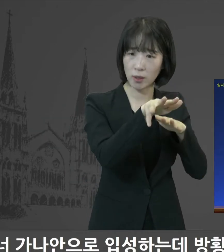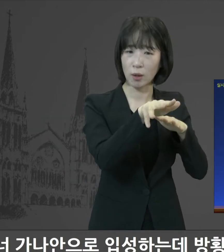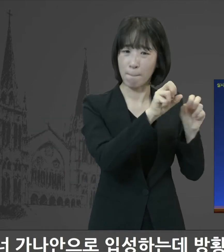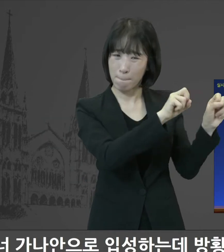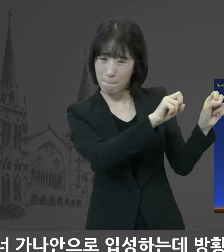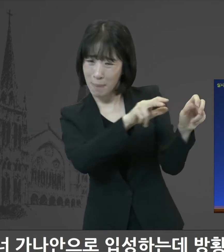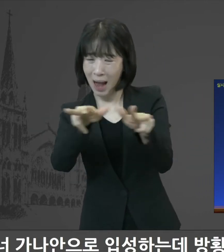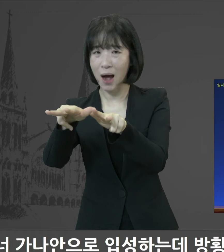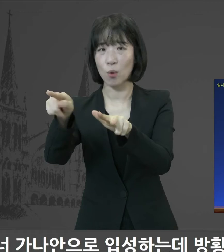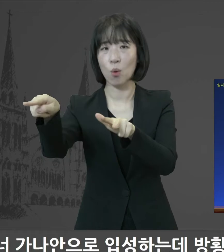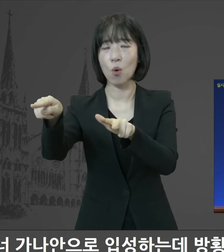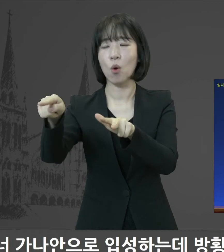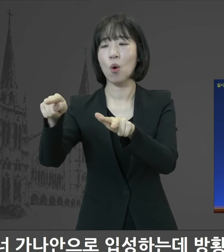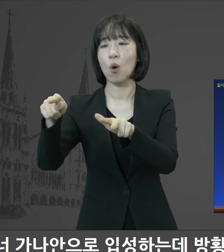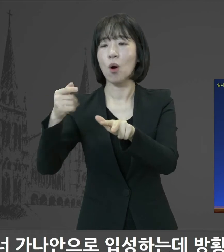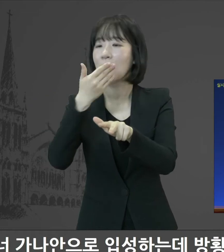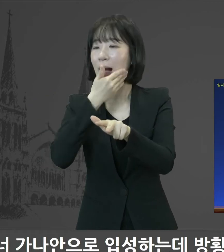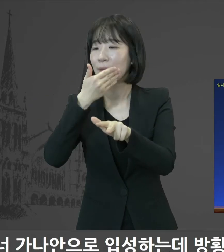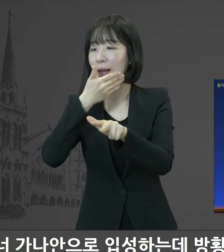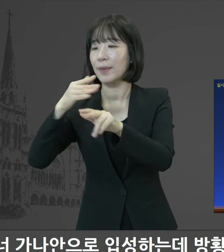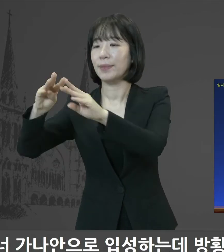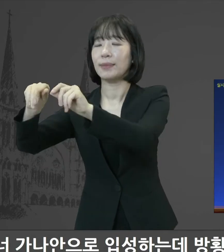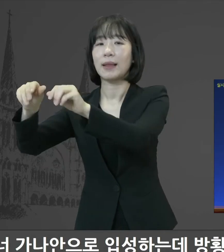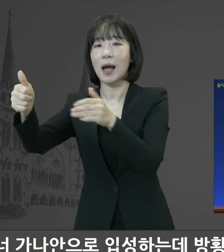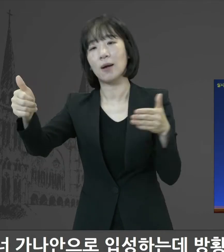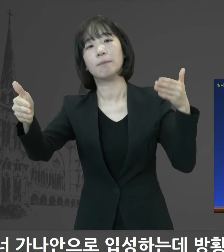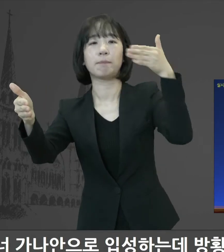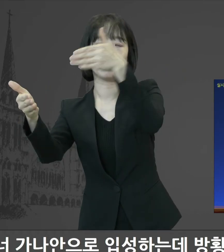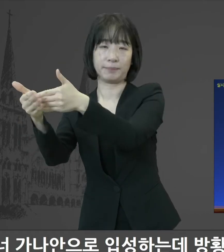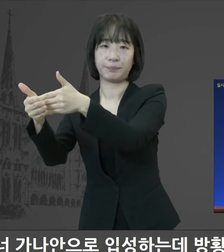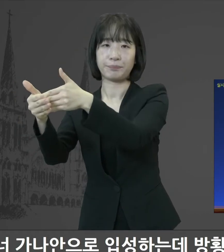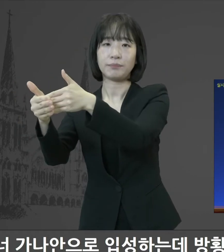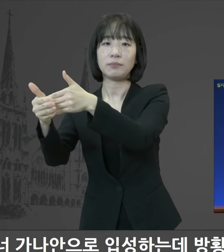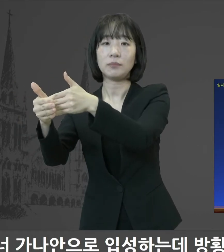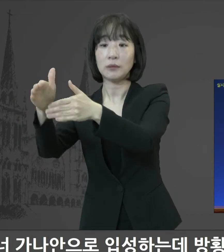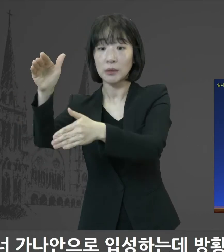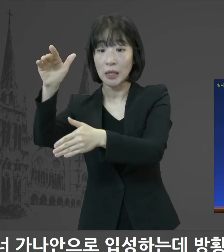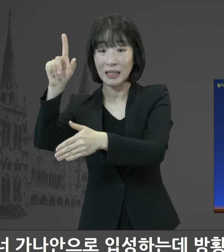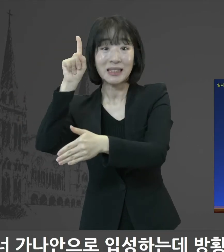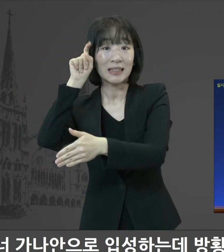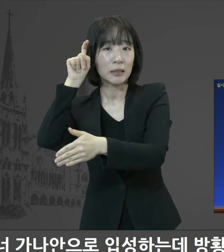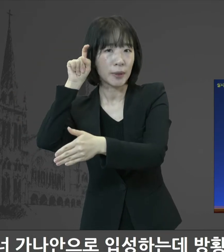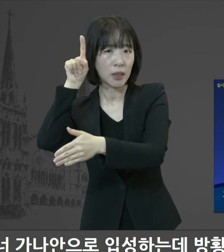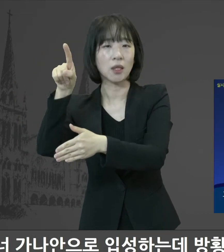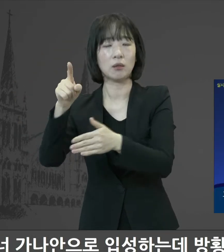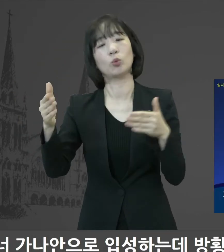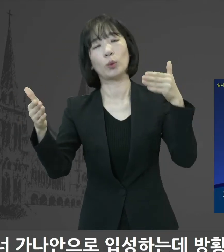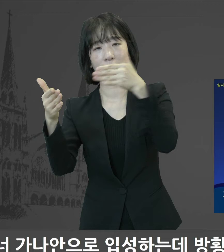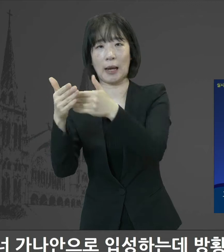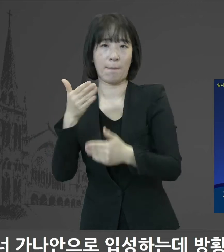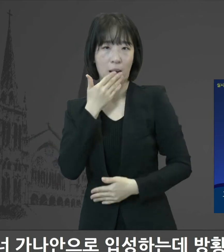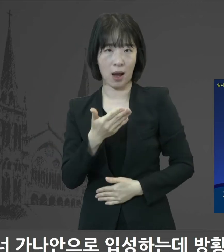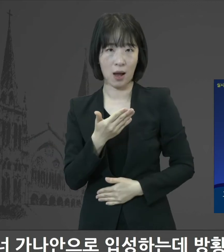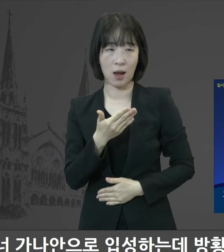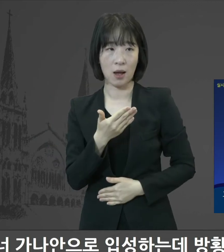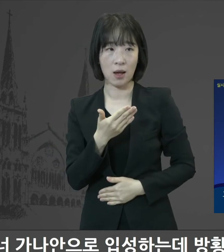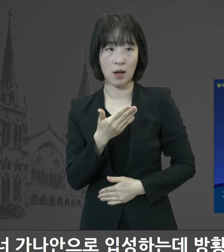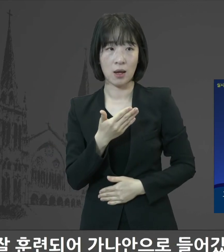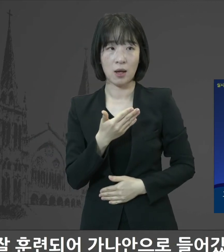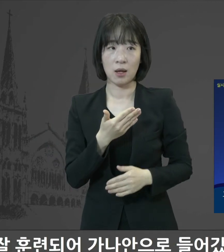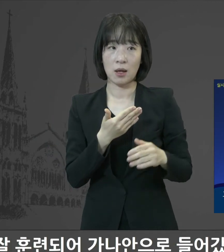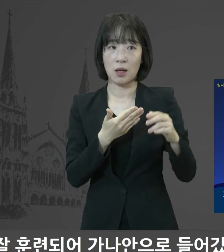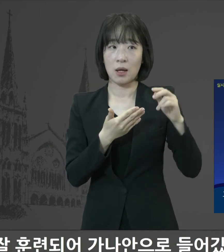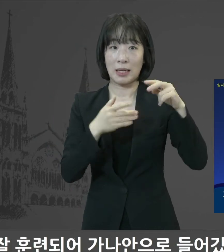기간은 11일 걸렸다고 성경이 얘기합니다. 신명기 1장 2절이죠. 자막으로 보겠습니다. 신명기 1장 2절 같이